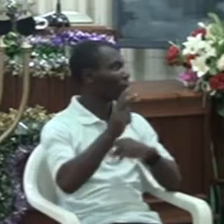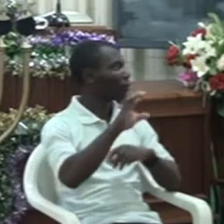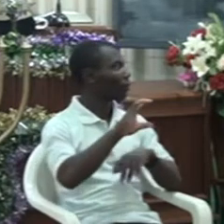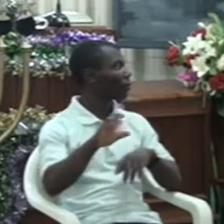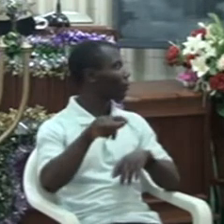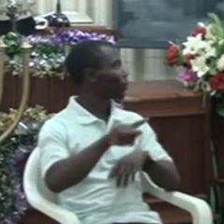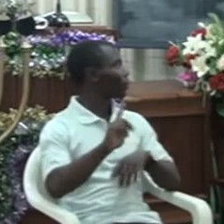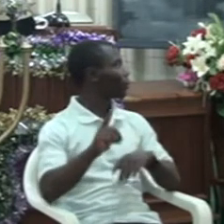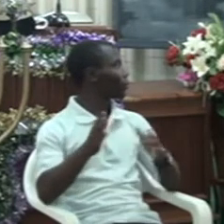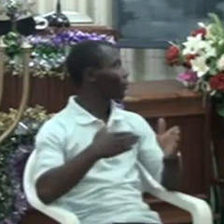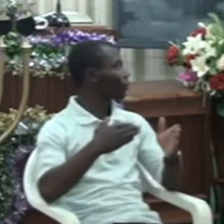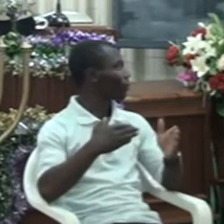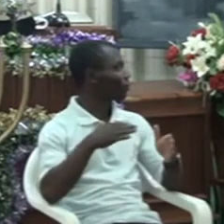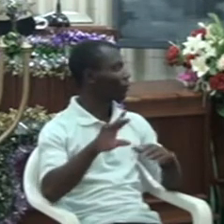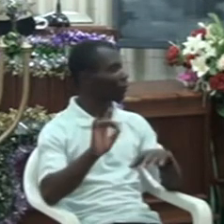Cantique sélectionné.